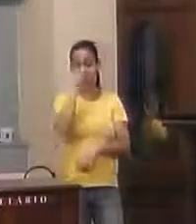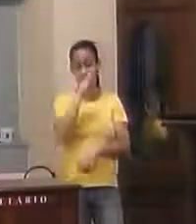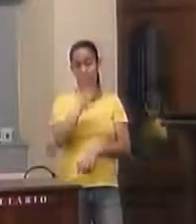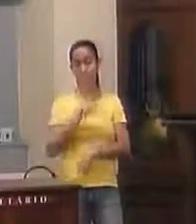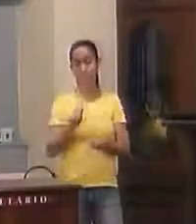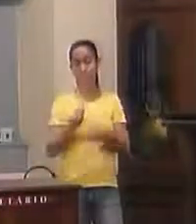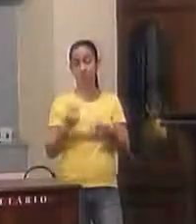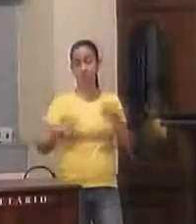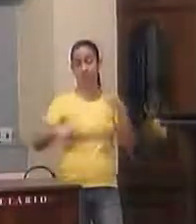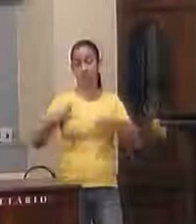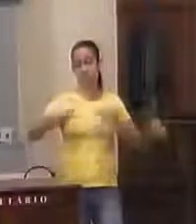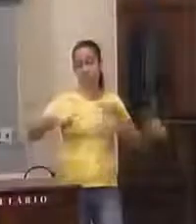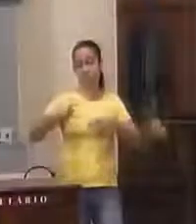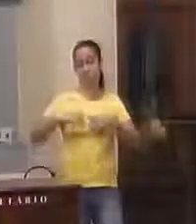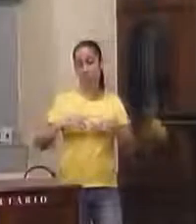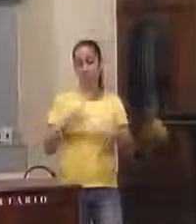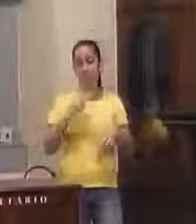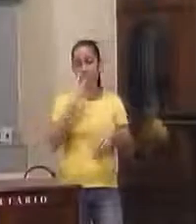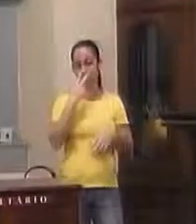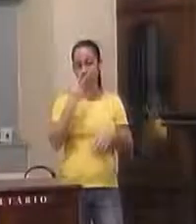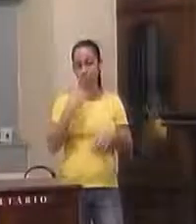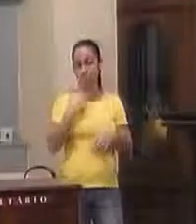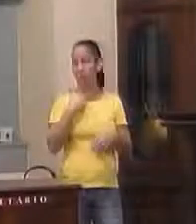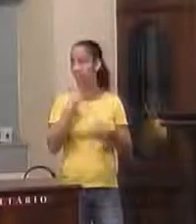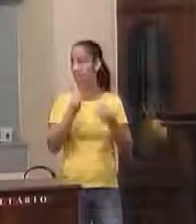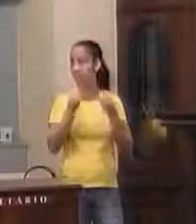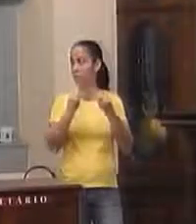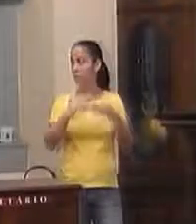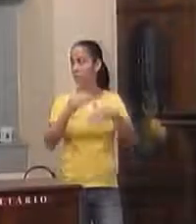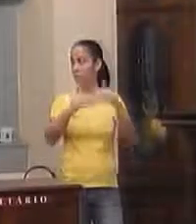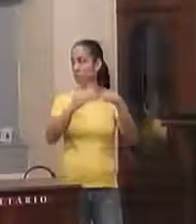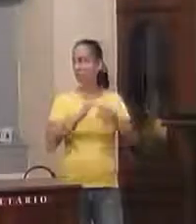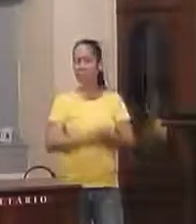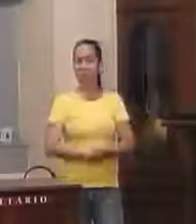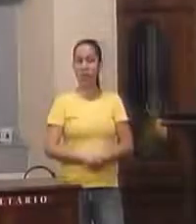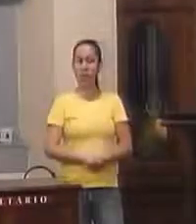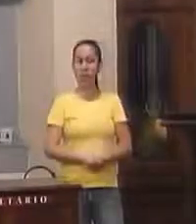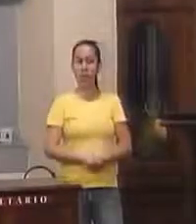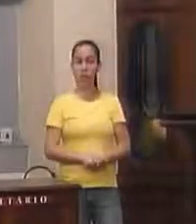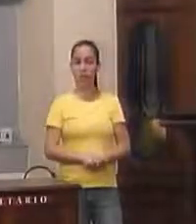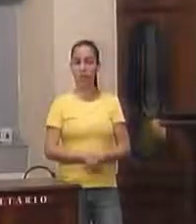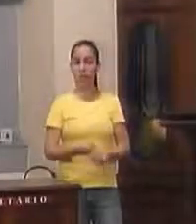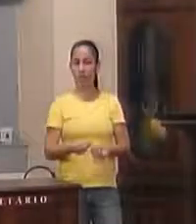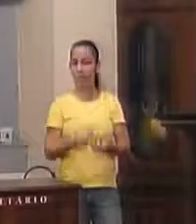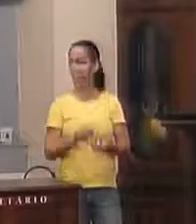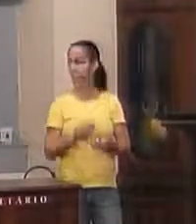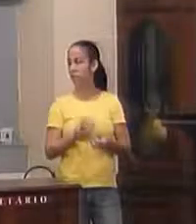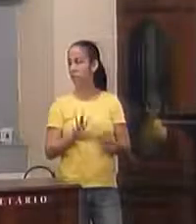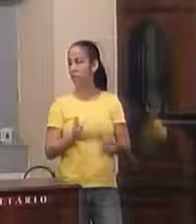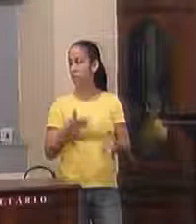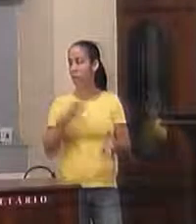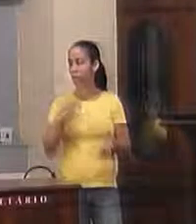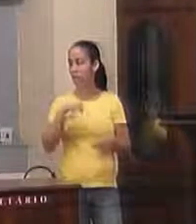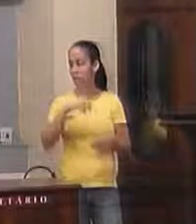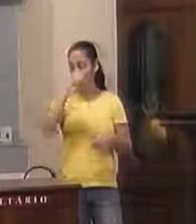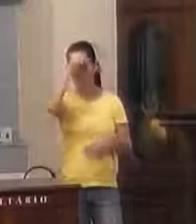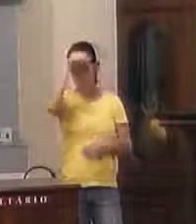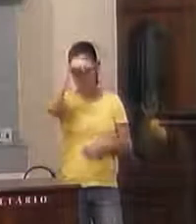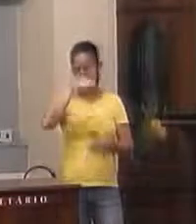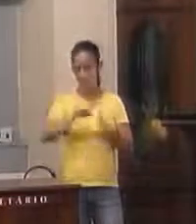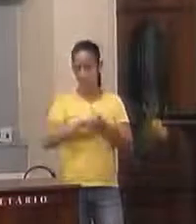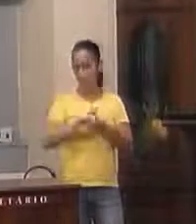discussão política que não vai levar a lugar nenhum, mas está aí. Uhum. Mas eu quero saber de você o seguinte, a nossa Prefeitura de